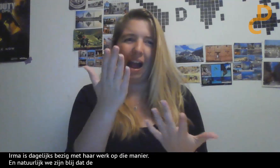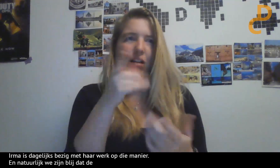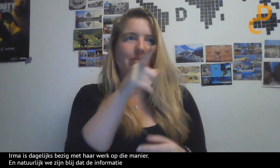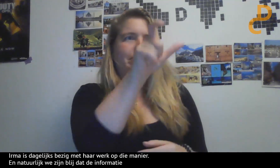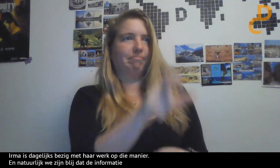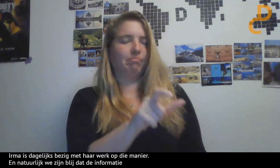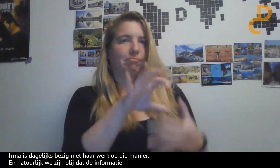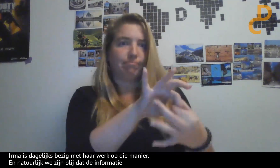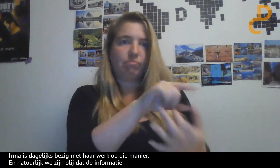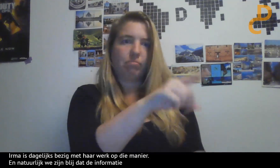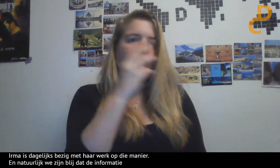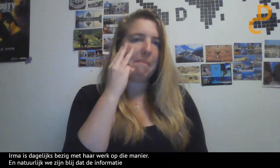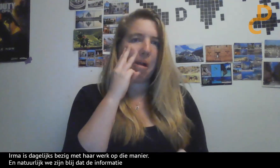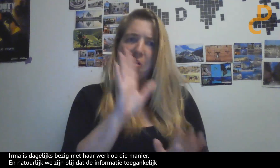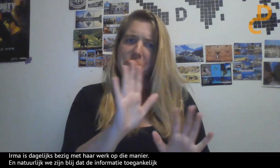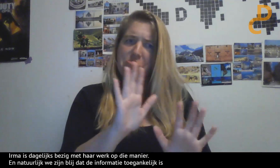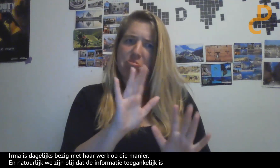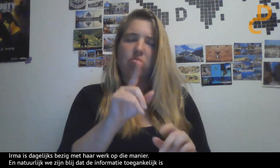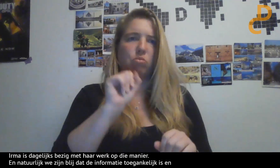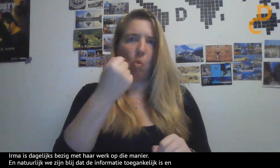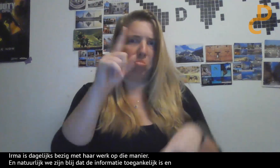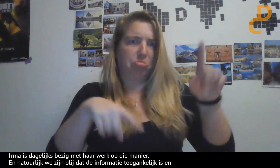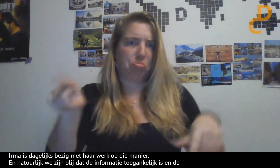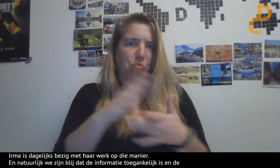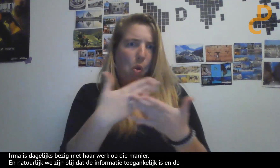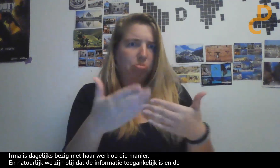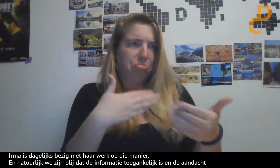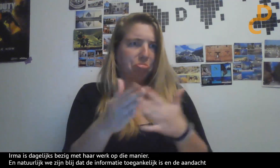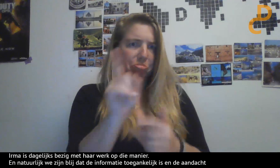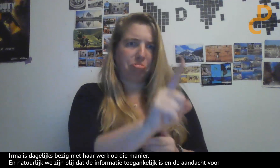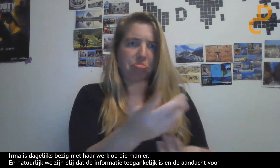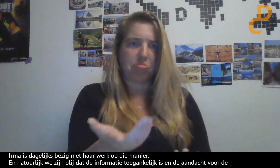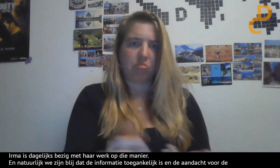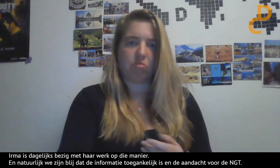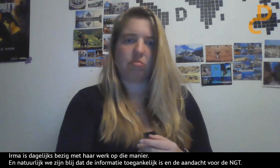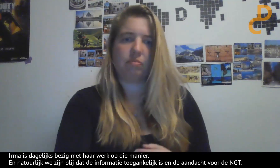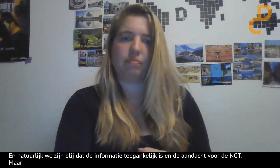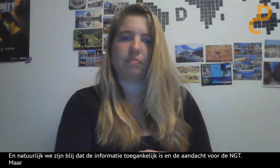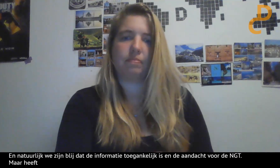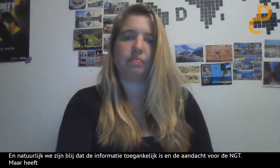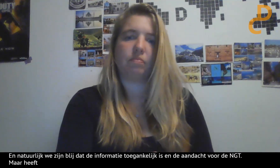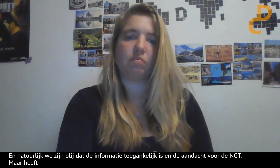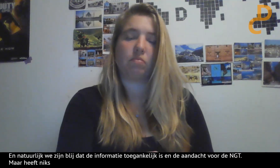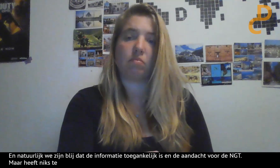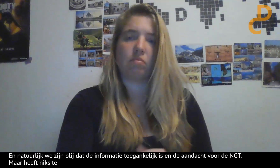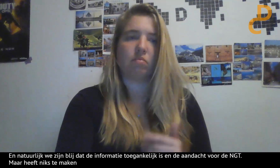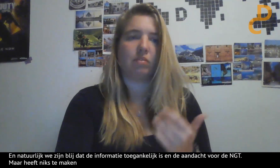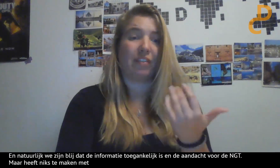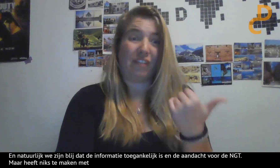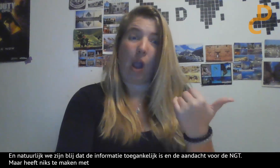aandacht is voor de Nederlandse gebarentaal. Maar dat heeft niks van doen met de persoon Irma. dat had elk andere tolk kunnen zijn.